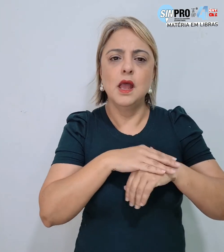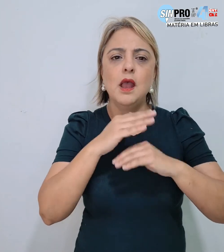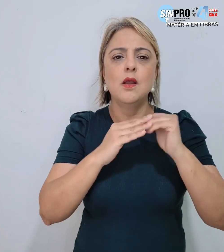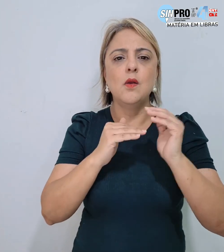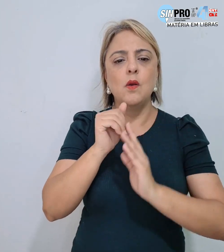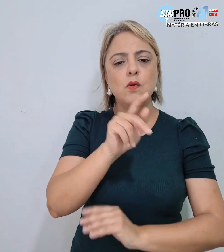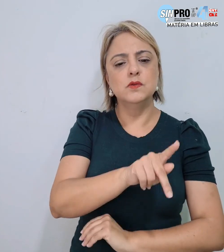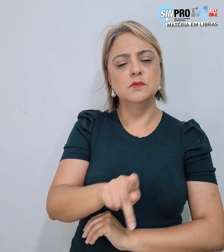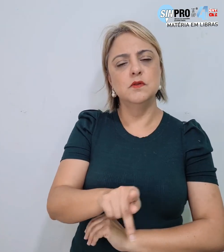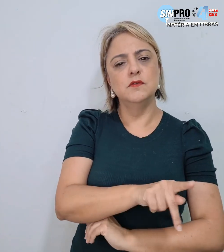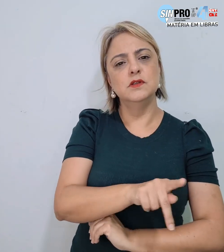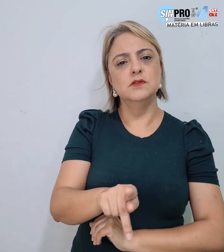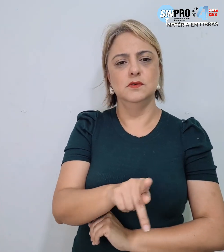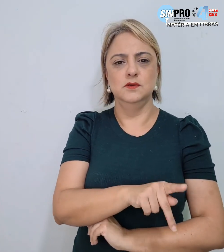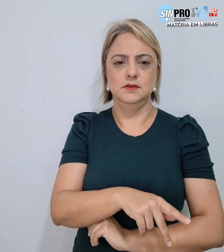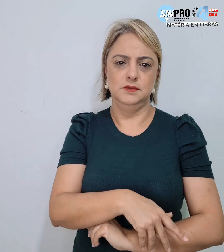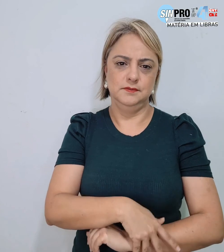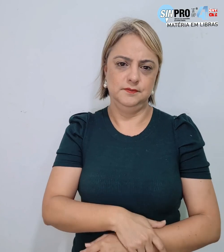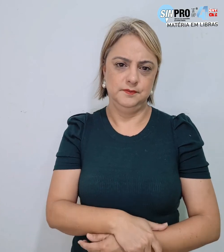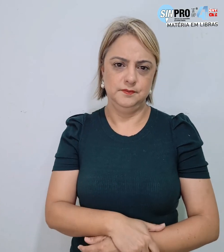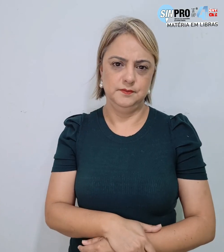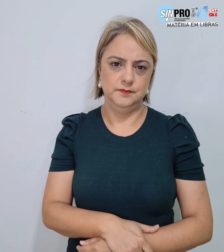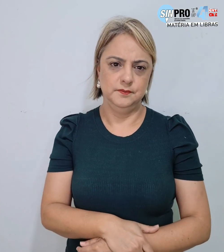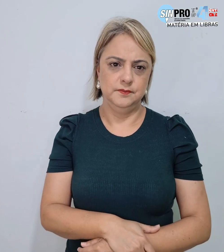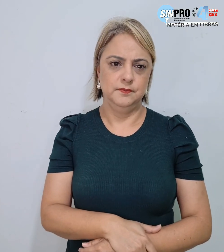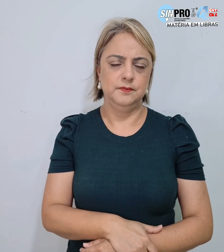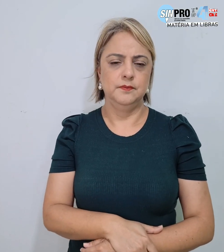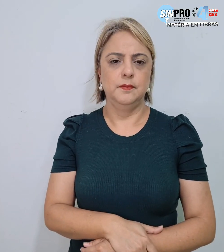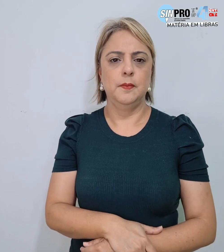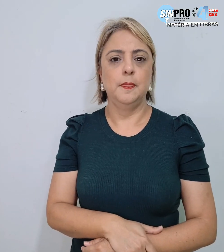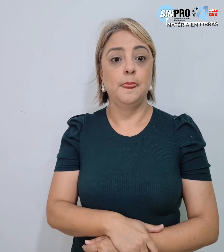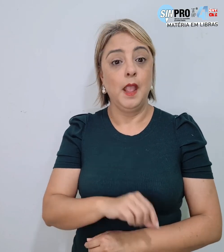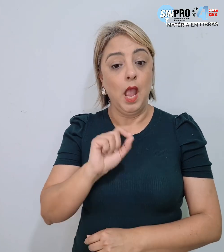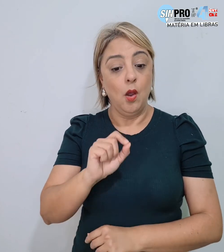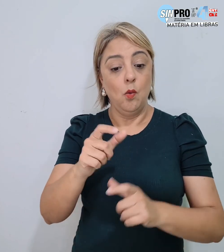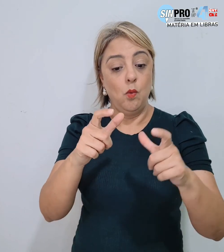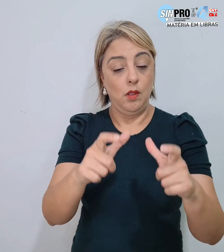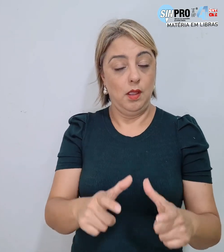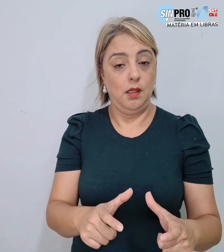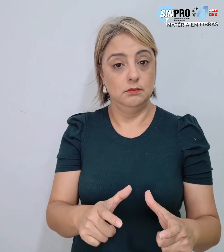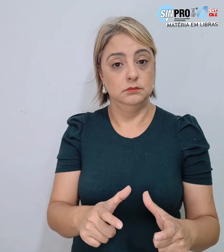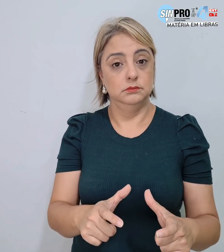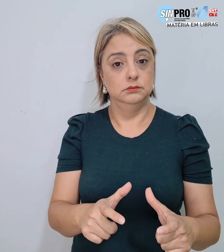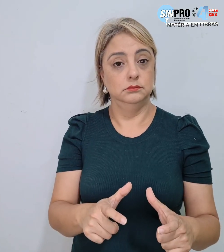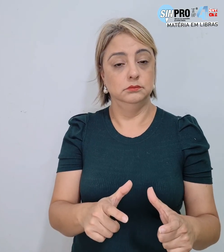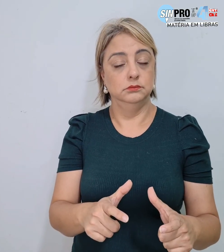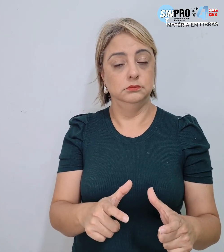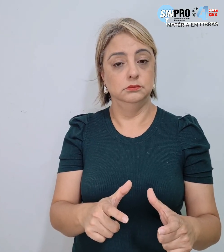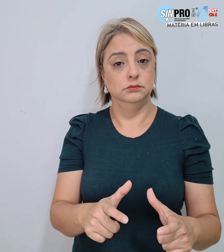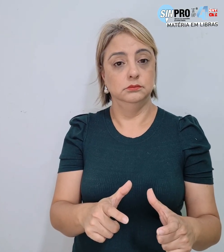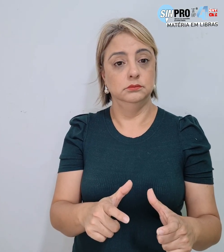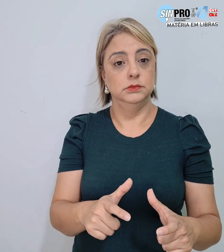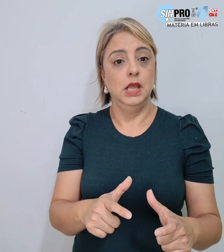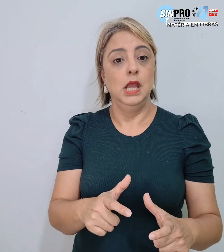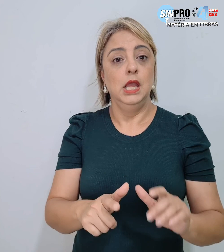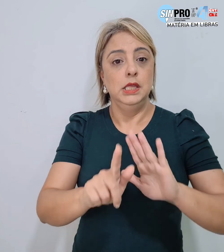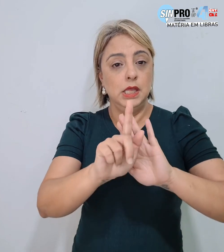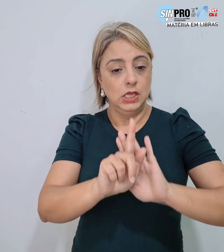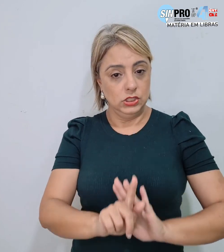a categoria dos Professores é um dos lugares e tem que a gestora